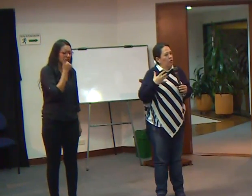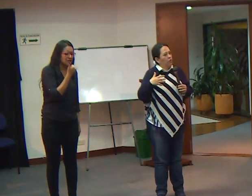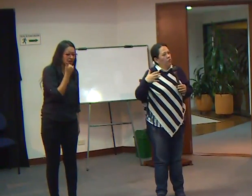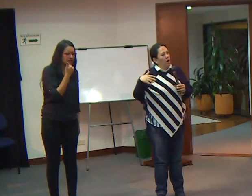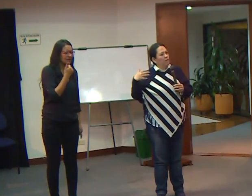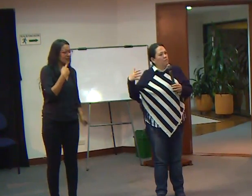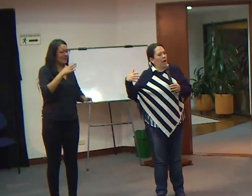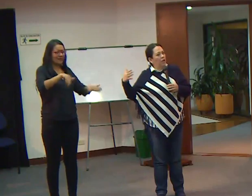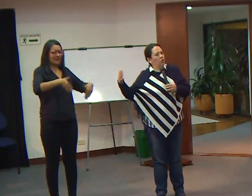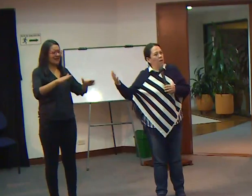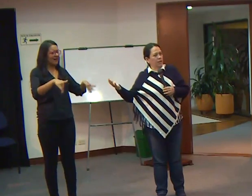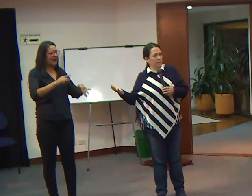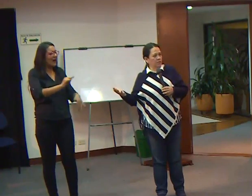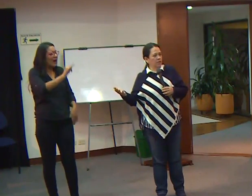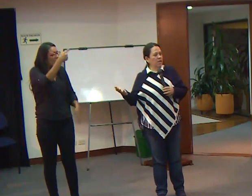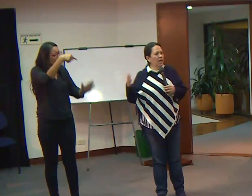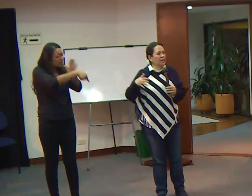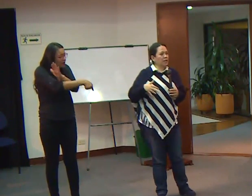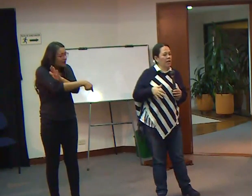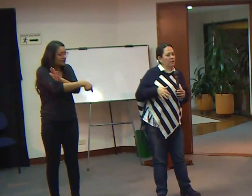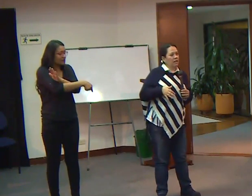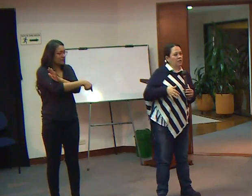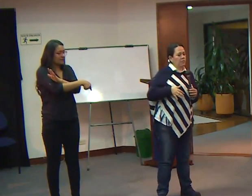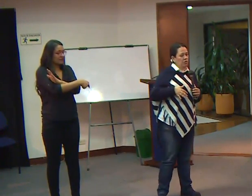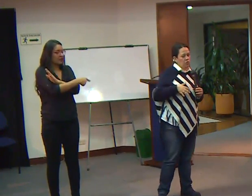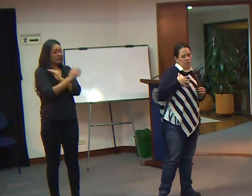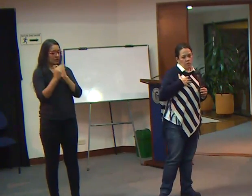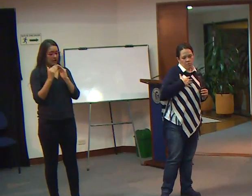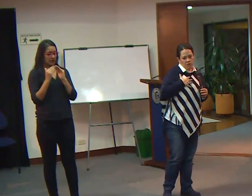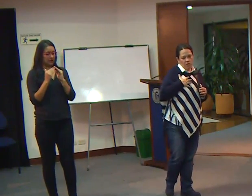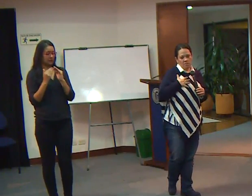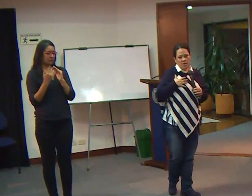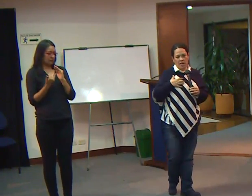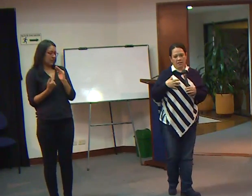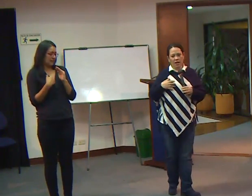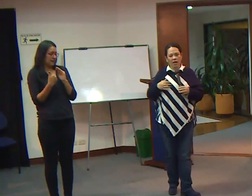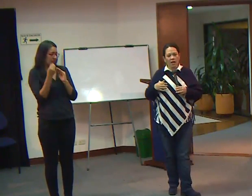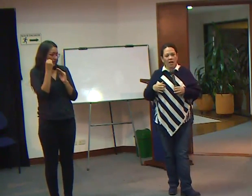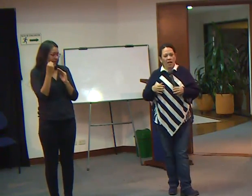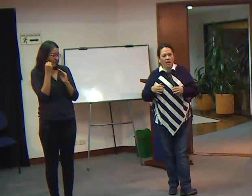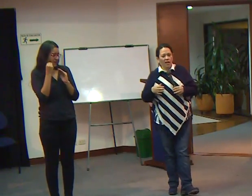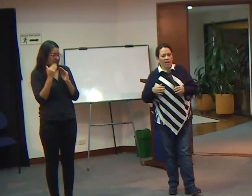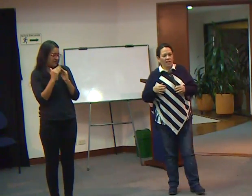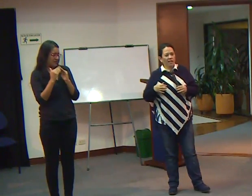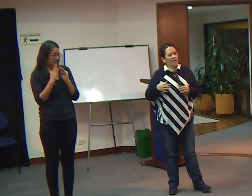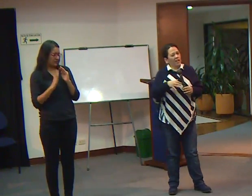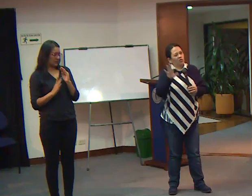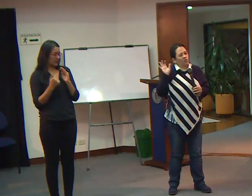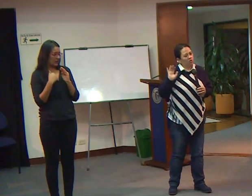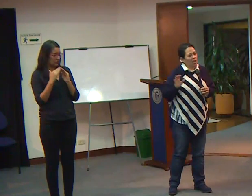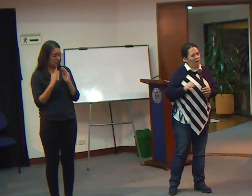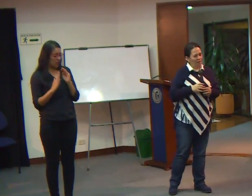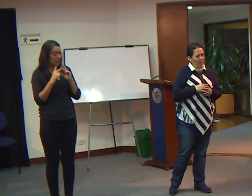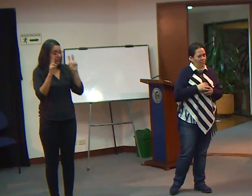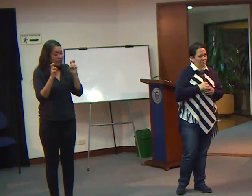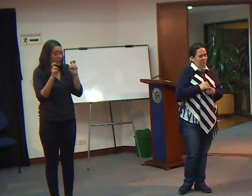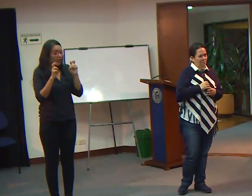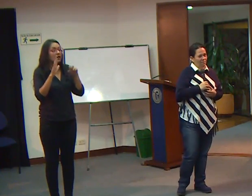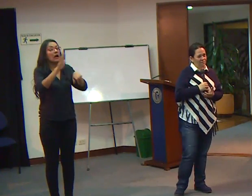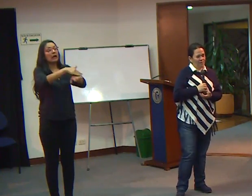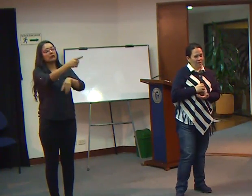¿sí? No hay algo más. Y en las casas de las personas, por lo menos en mi casa, de eso no se